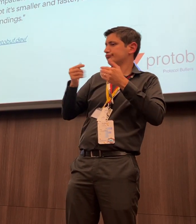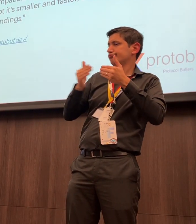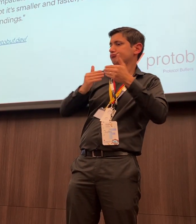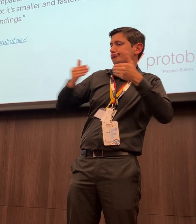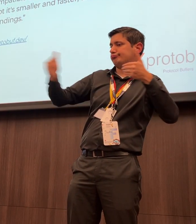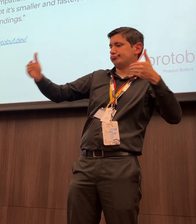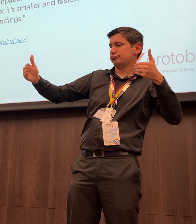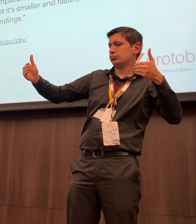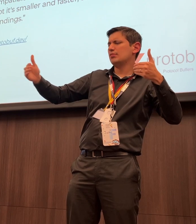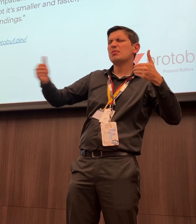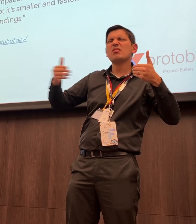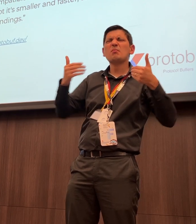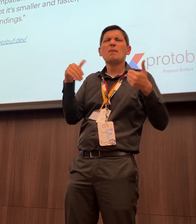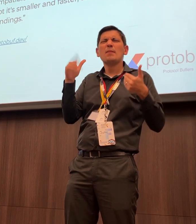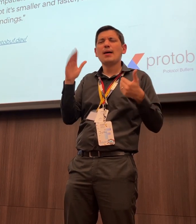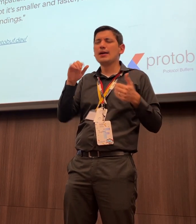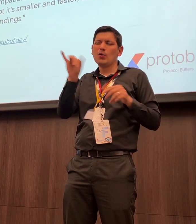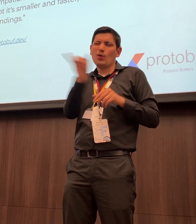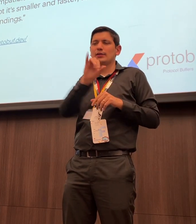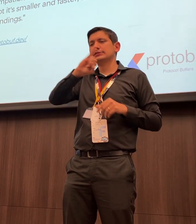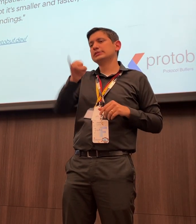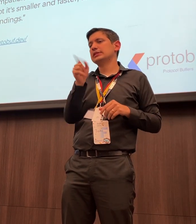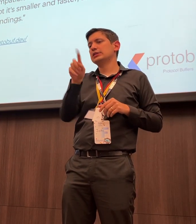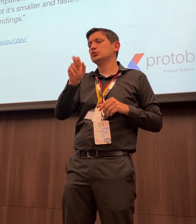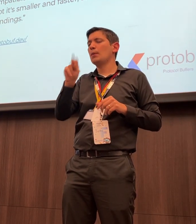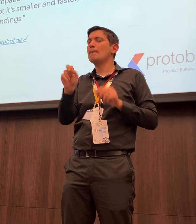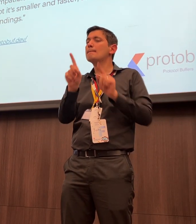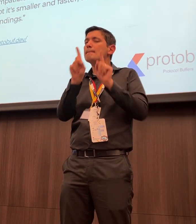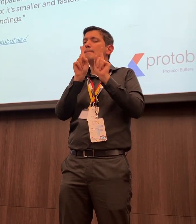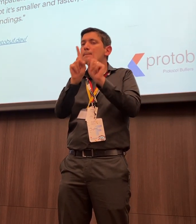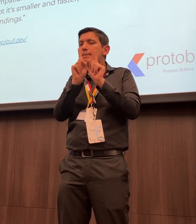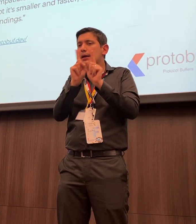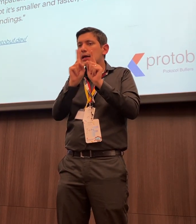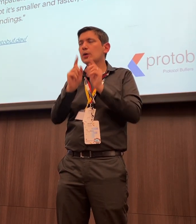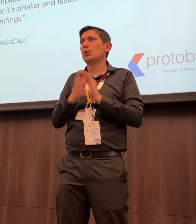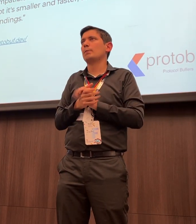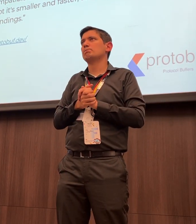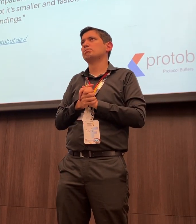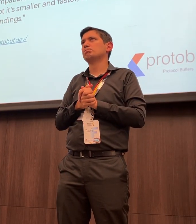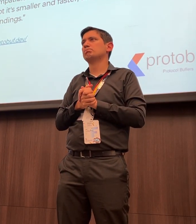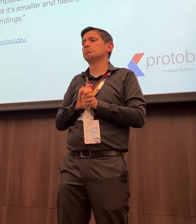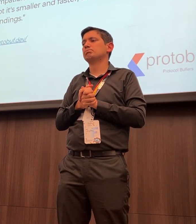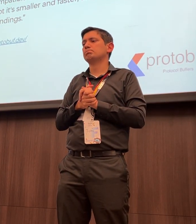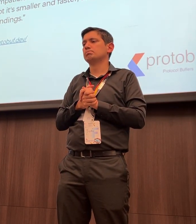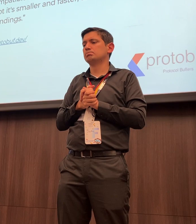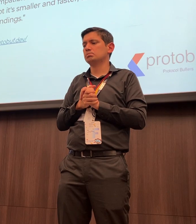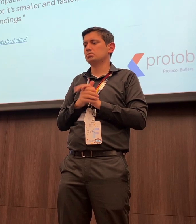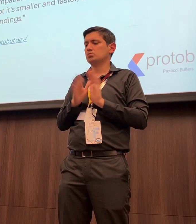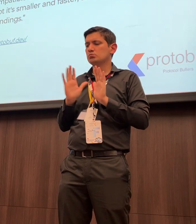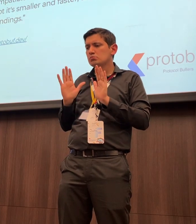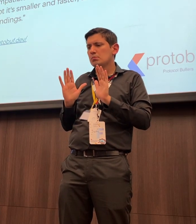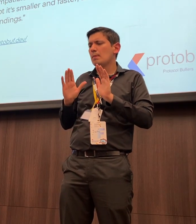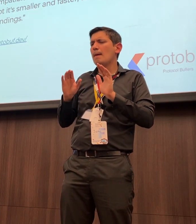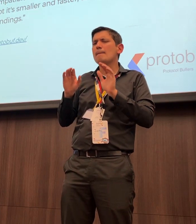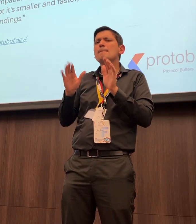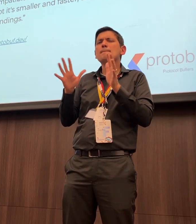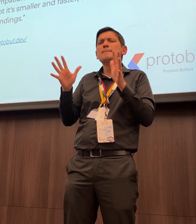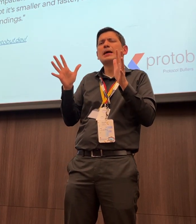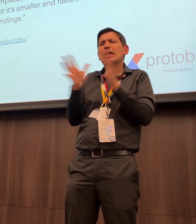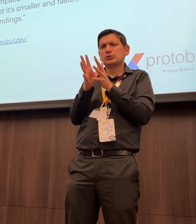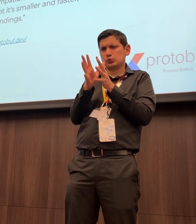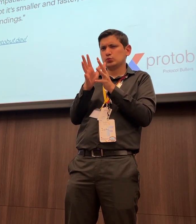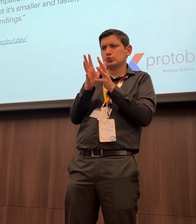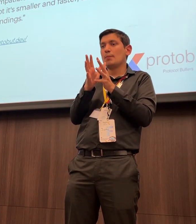que básicamente es como JSON, excepto que es más smaller, más pequeño y